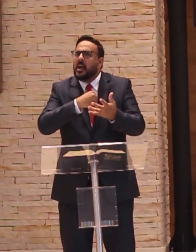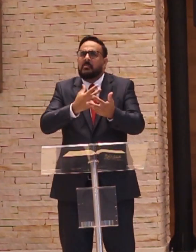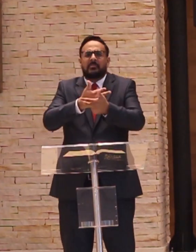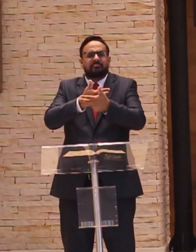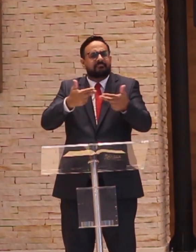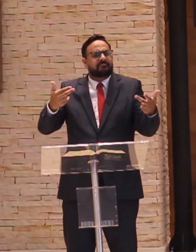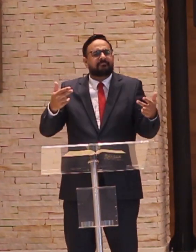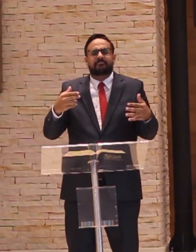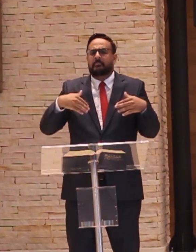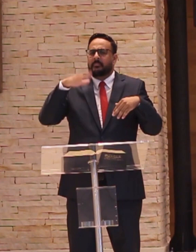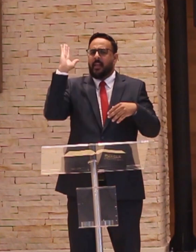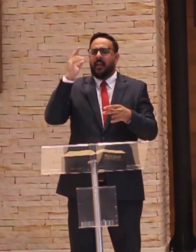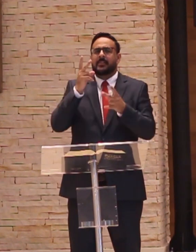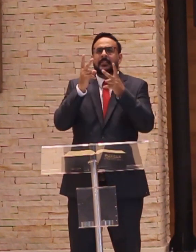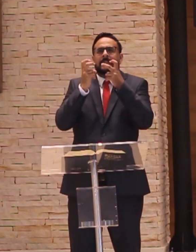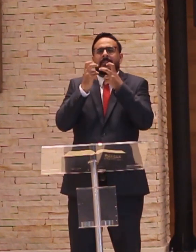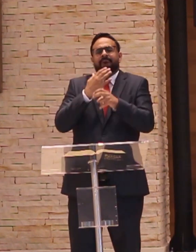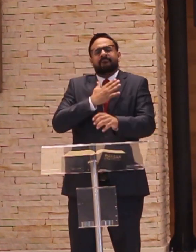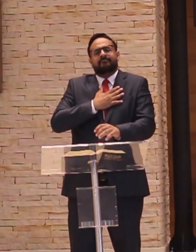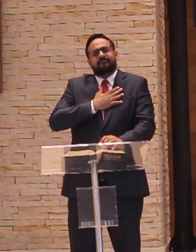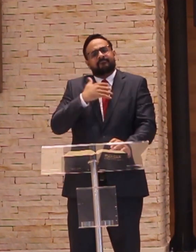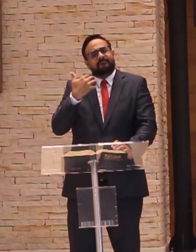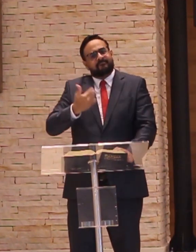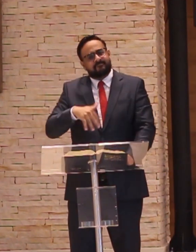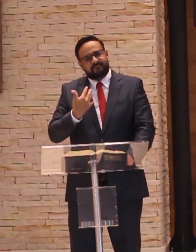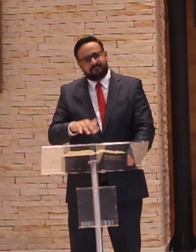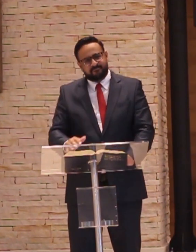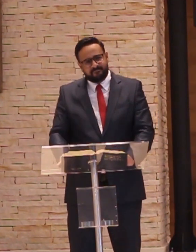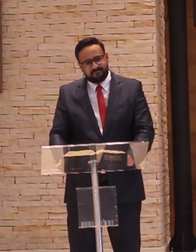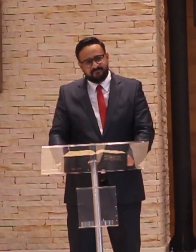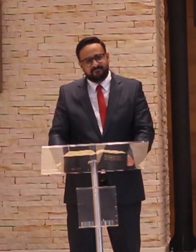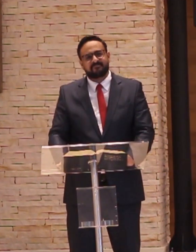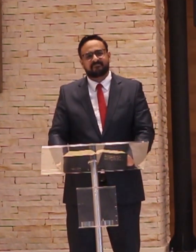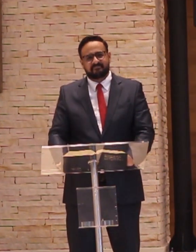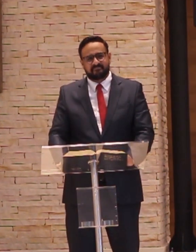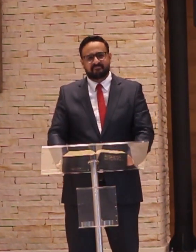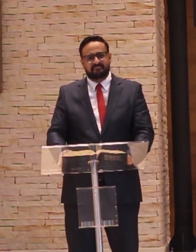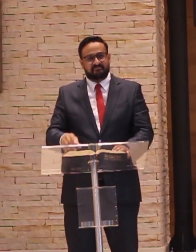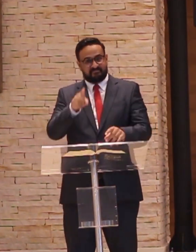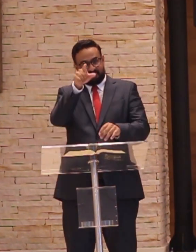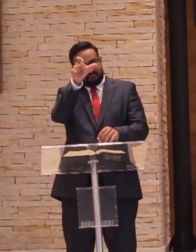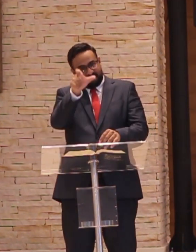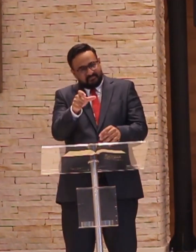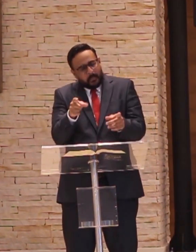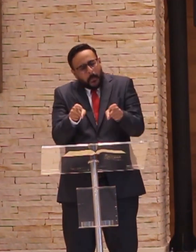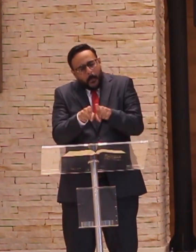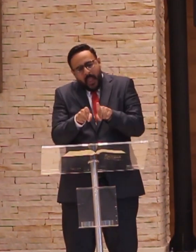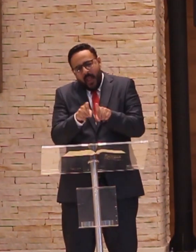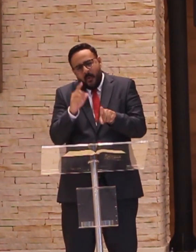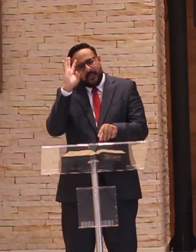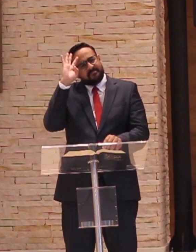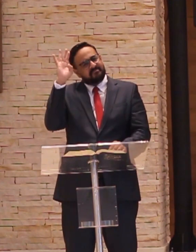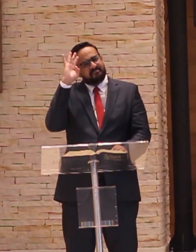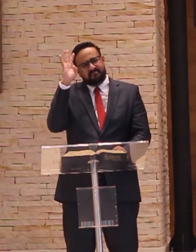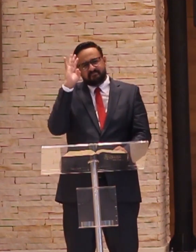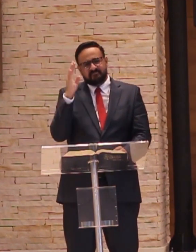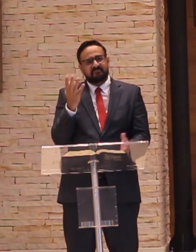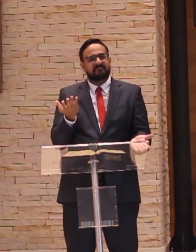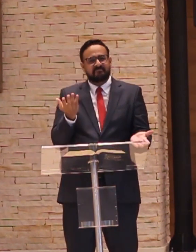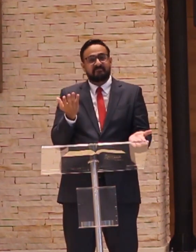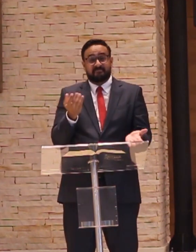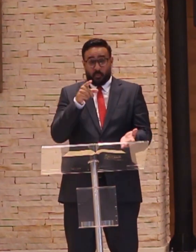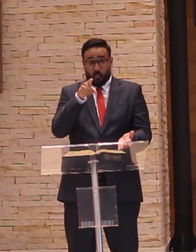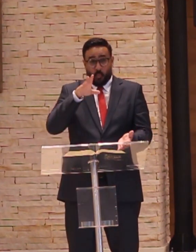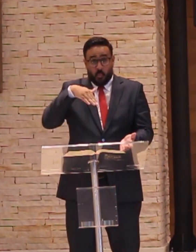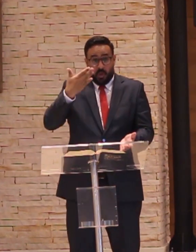Abraão diferente, pois ele compreendeu o amor de Deus e se aproximou cada vez mais daquele que era